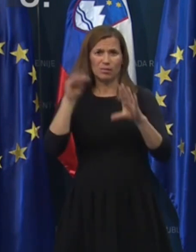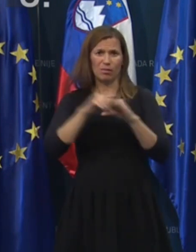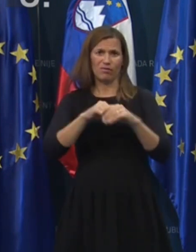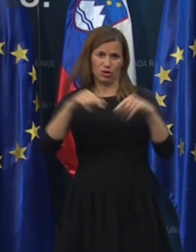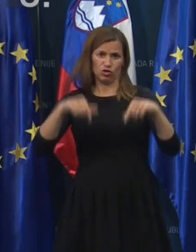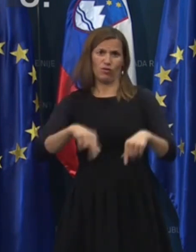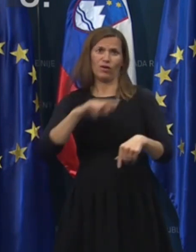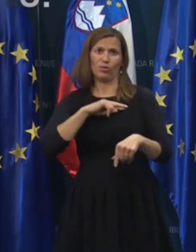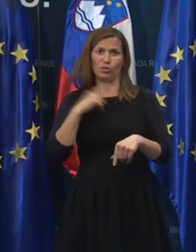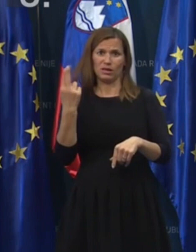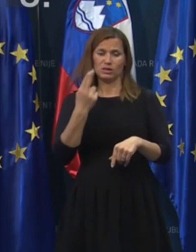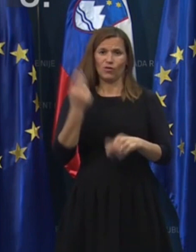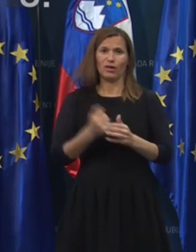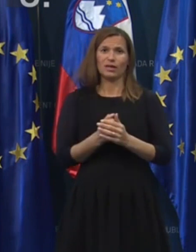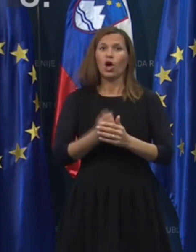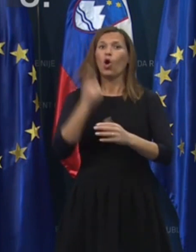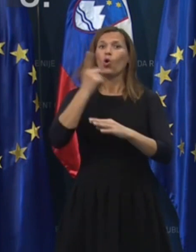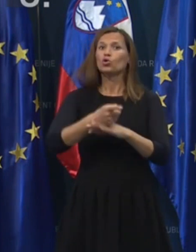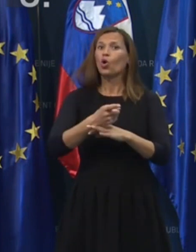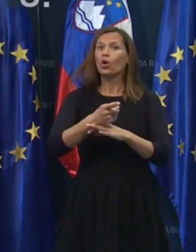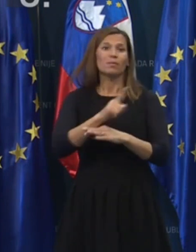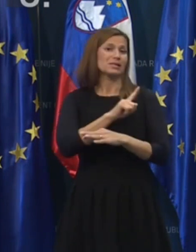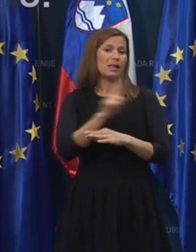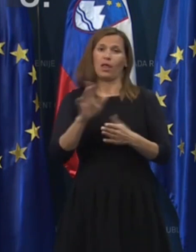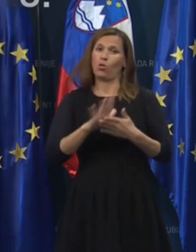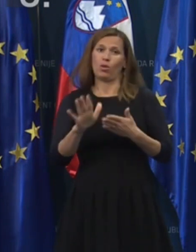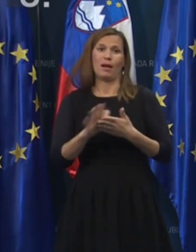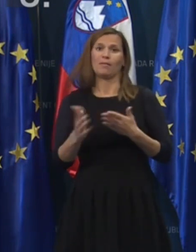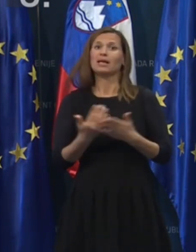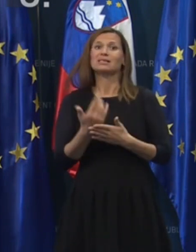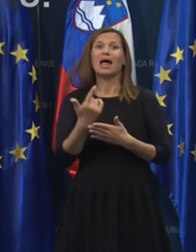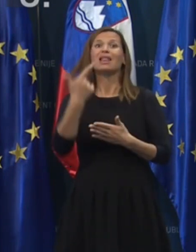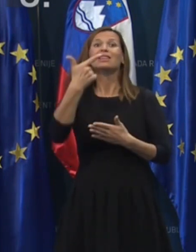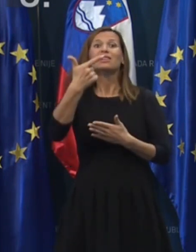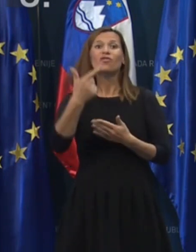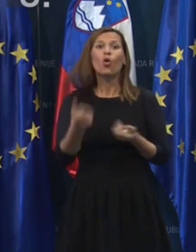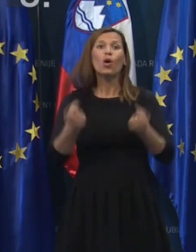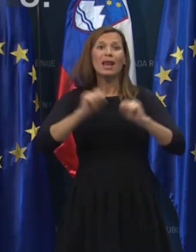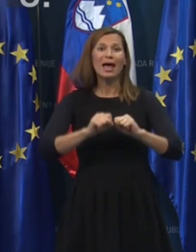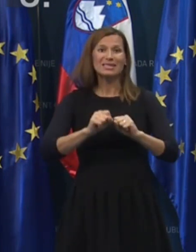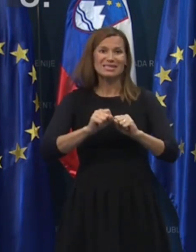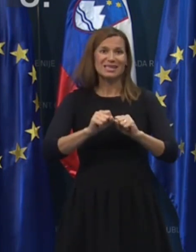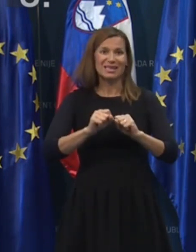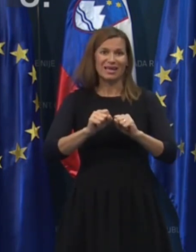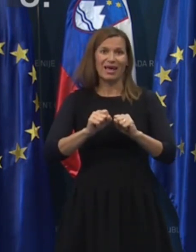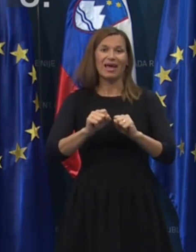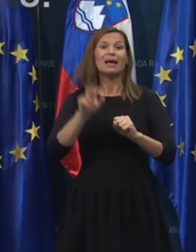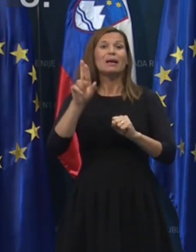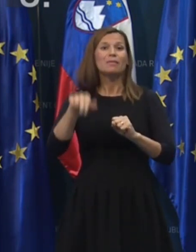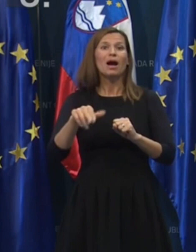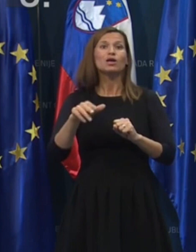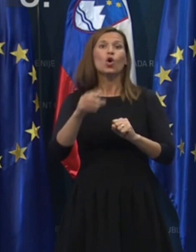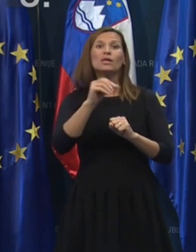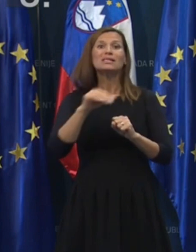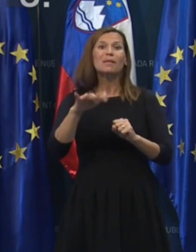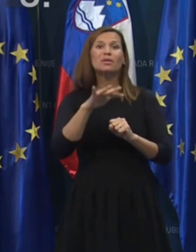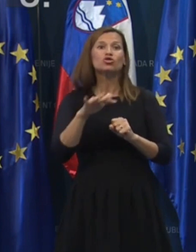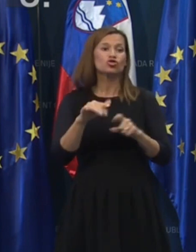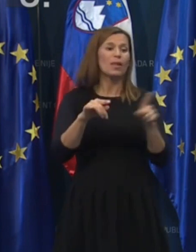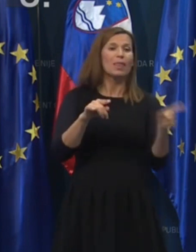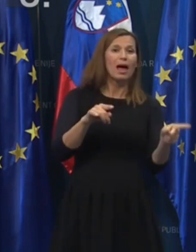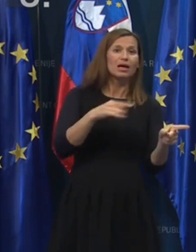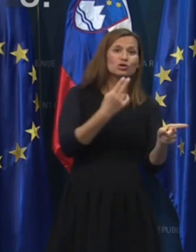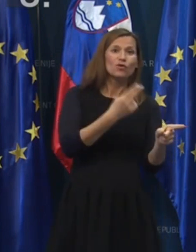Sloveniji. Odlok pa se ne uporablja za dvolastnike, ki imajo svoja zemljišča na obeh straneh